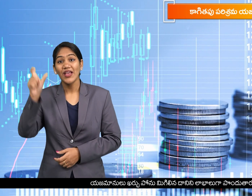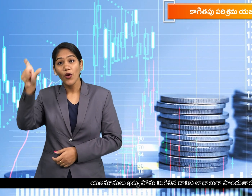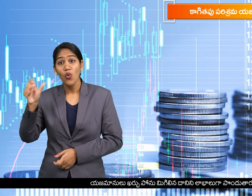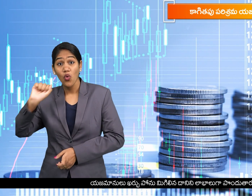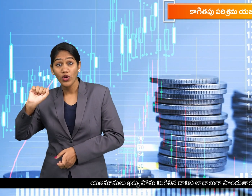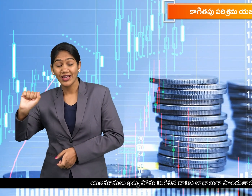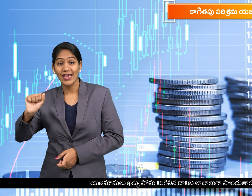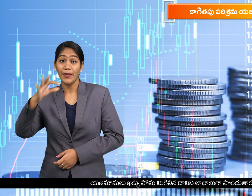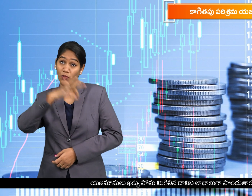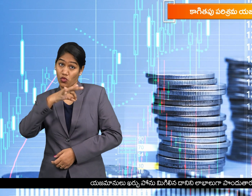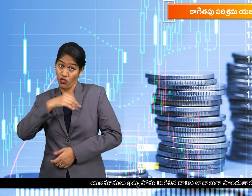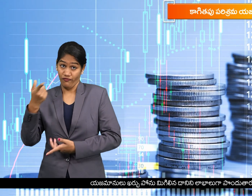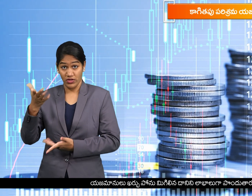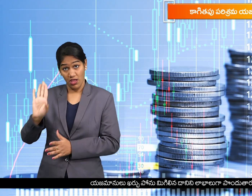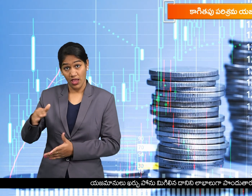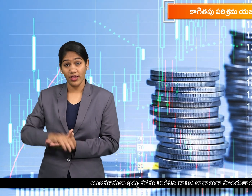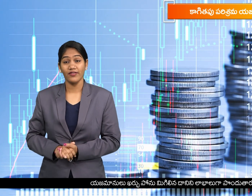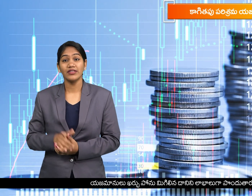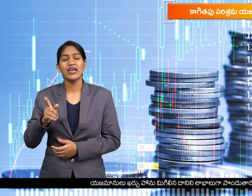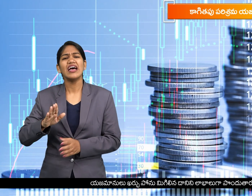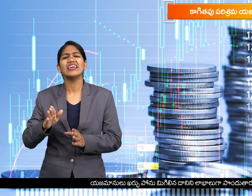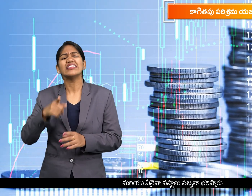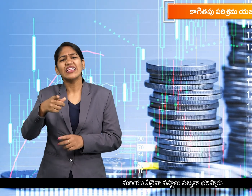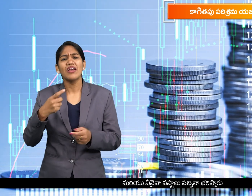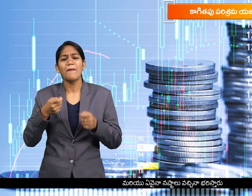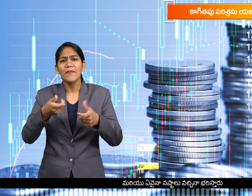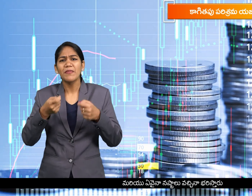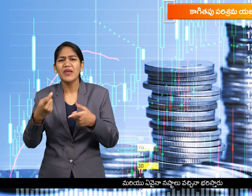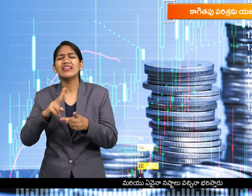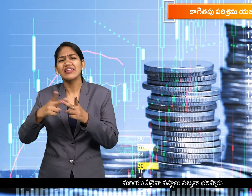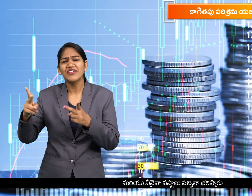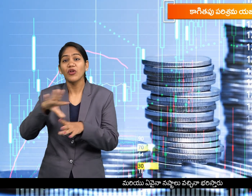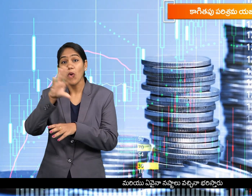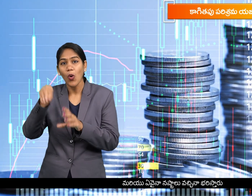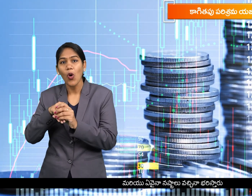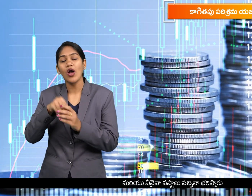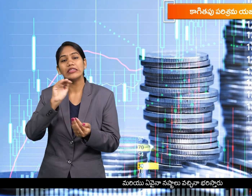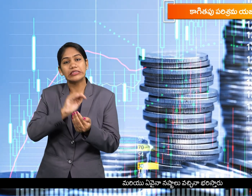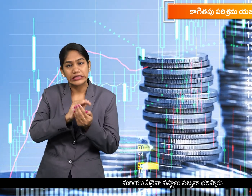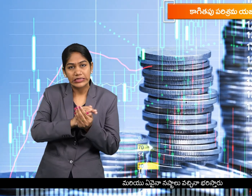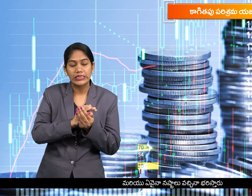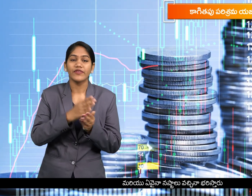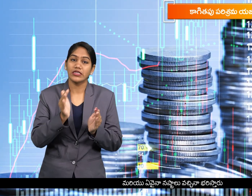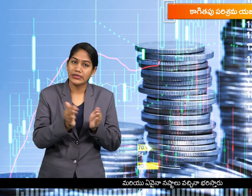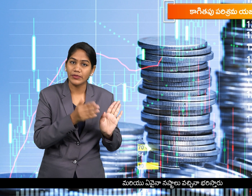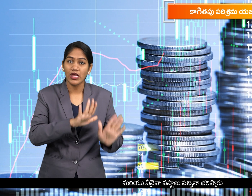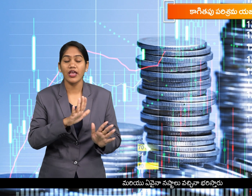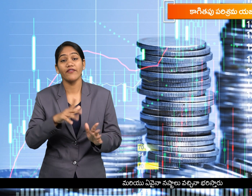యజమానులు ఖర్చులు పోను మిగిలిన దానిని లాభాలుగా పొందుతారు మరియు ఏవైనా నష్టాలు వచ్చినా భరిస్తారు.